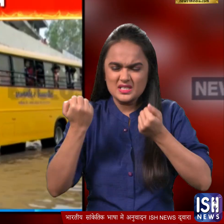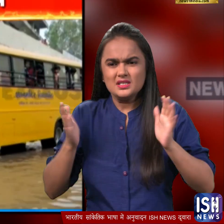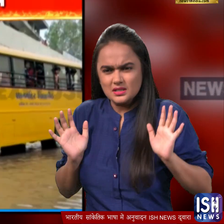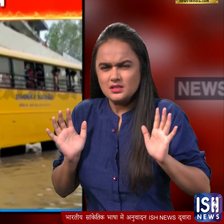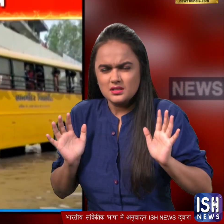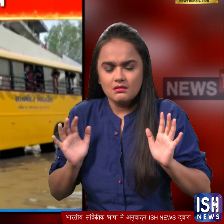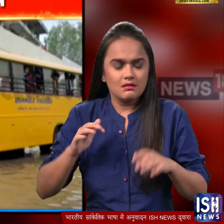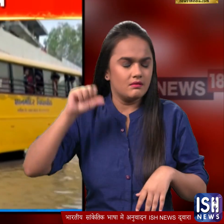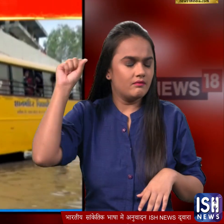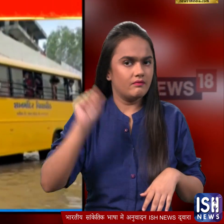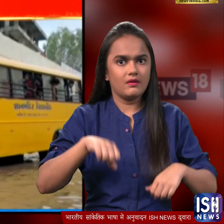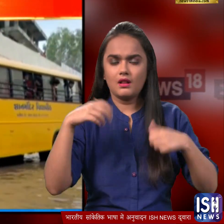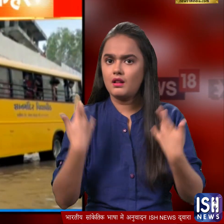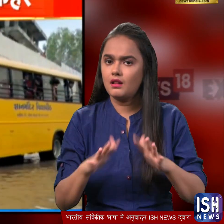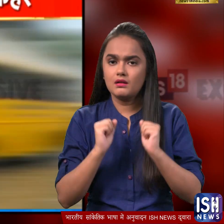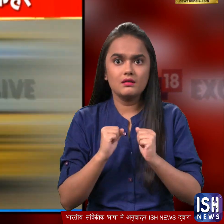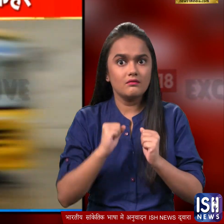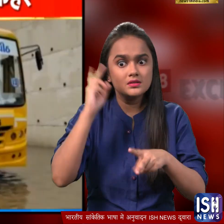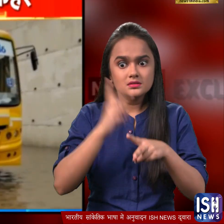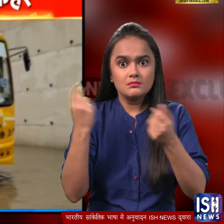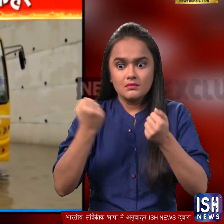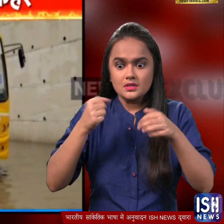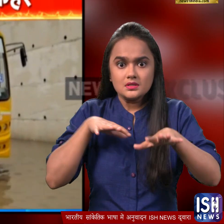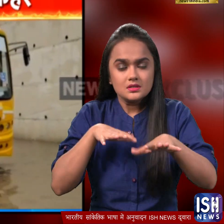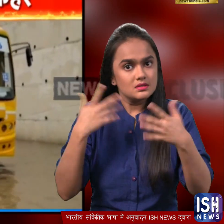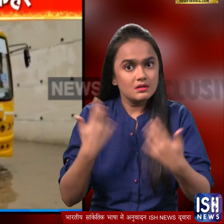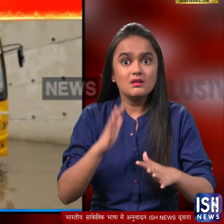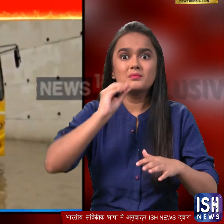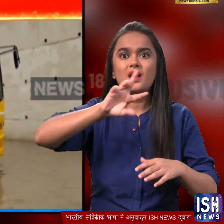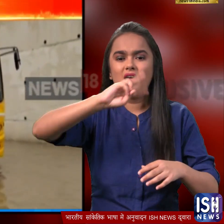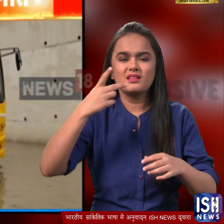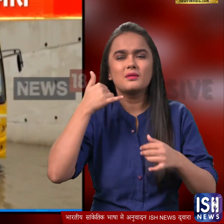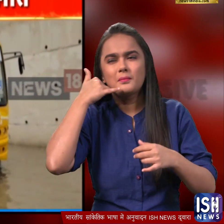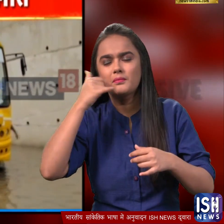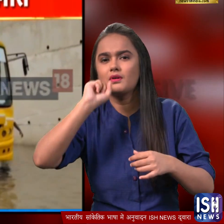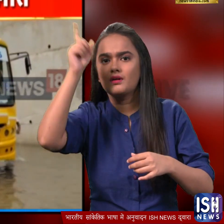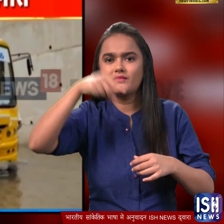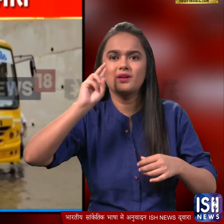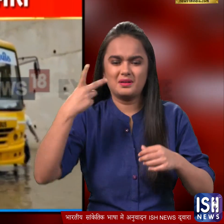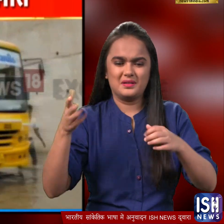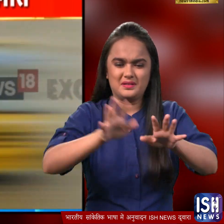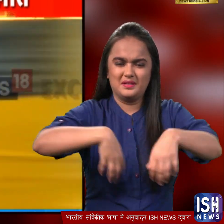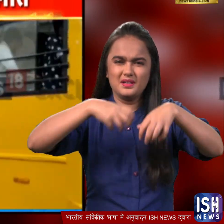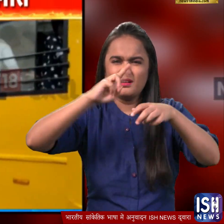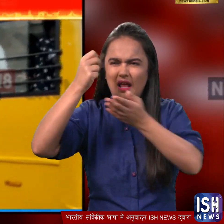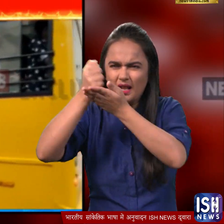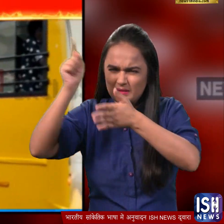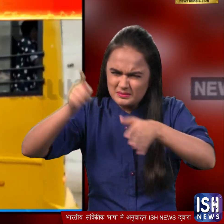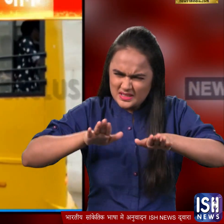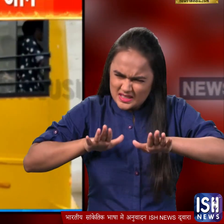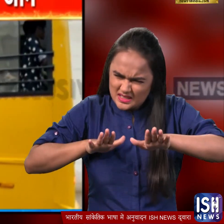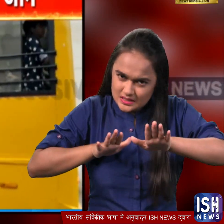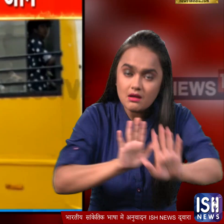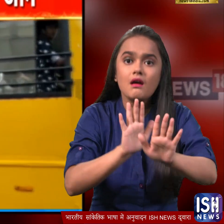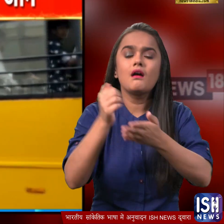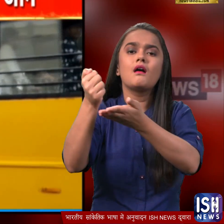की कोशिश की, मगर इस कोशिश का कोई असर नहीं हुआ। थक हार कर इन लोगों ने बस को निकालने के लिए वहां एक ट्रैक्टर बुलाया, जिसकी मदद से